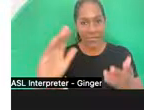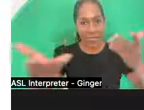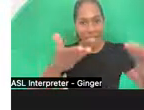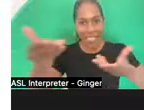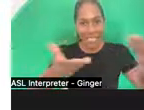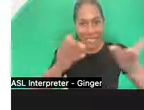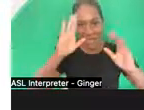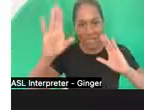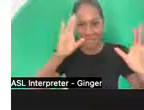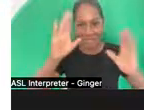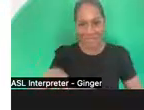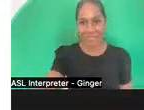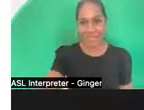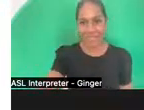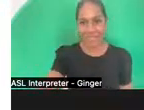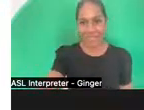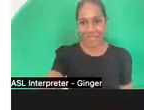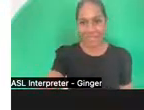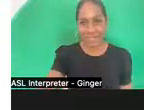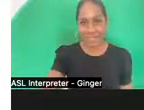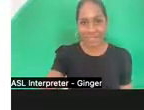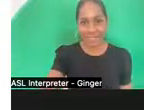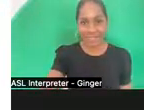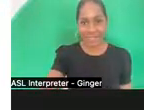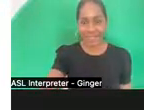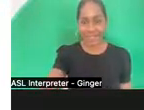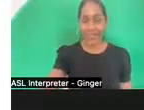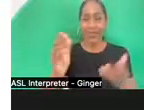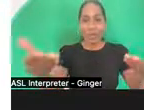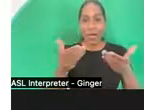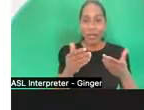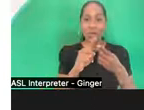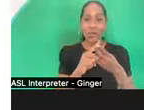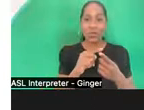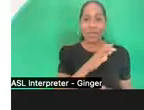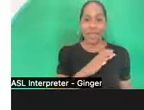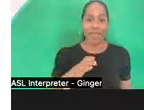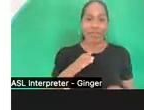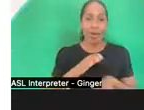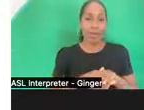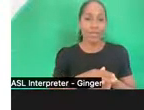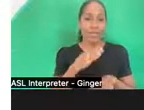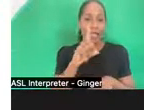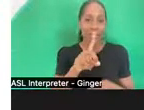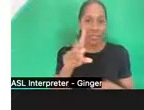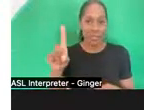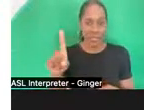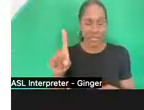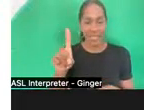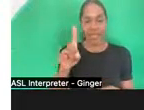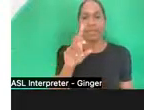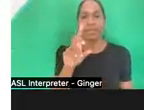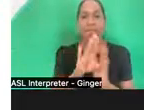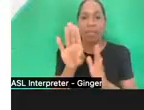bienvenidos Bienvenidos a todos a la serie de charlas sobre